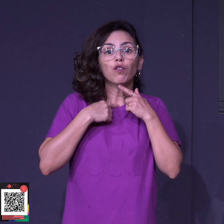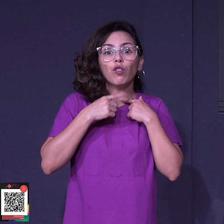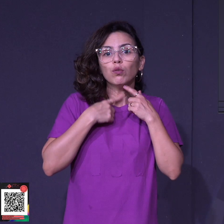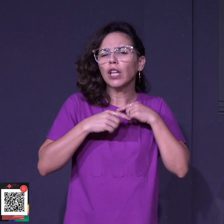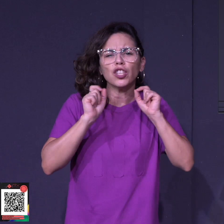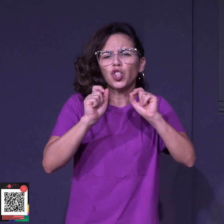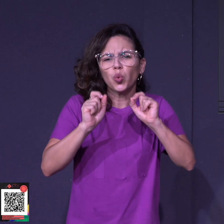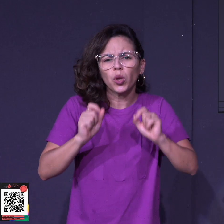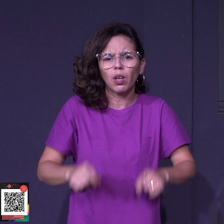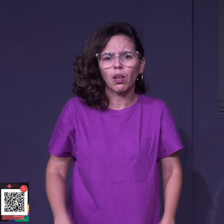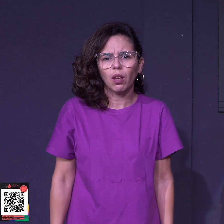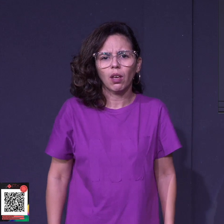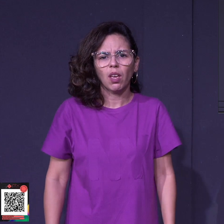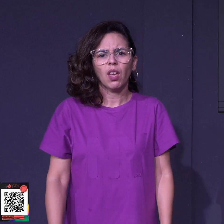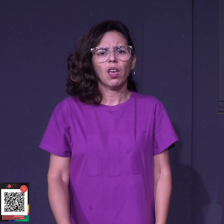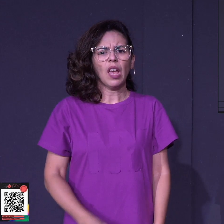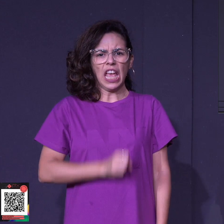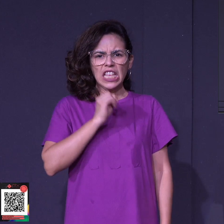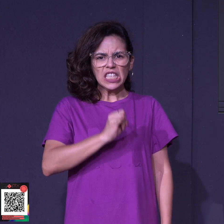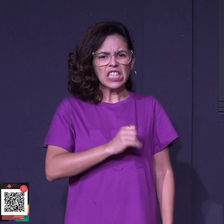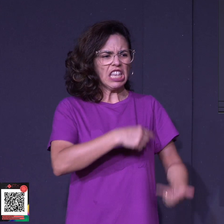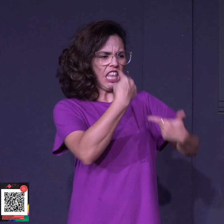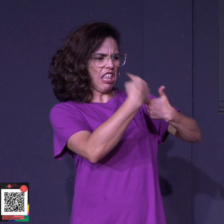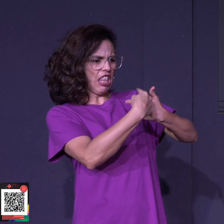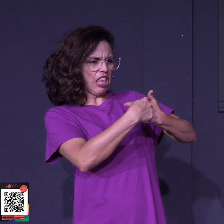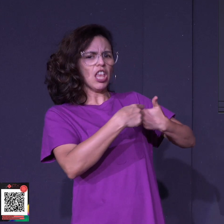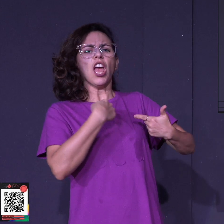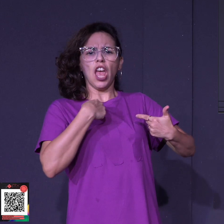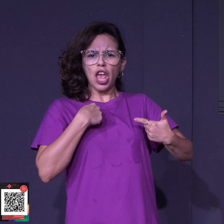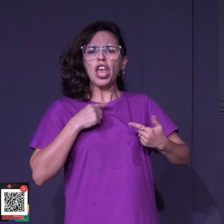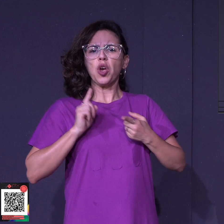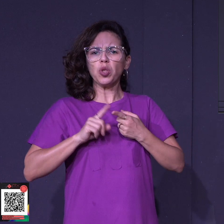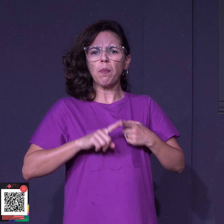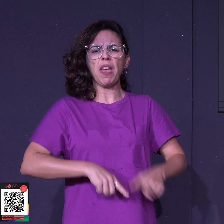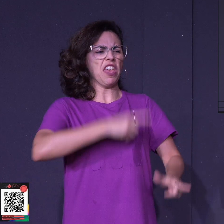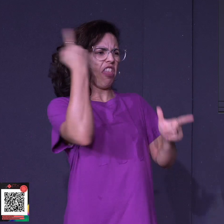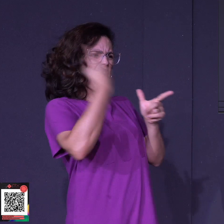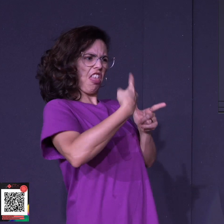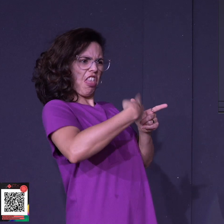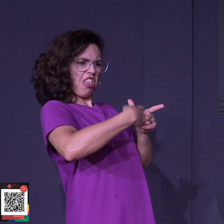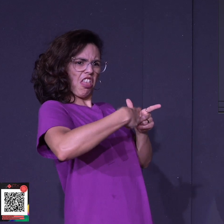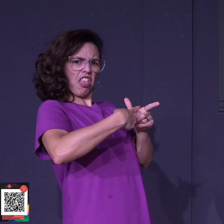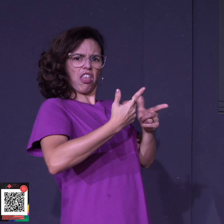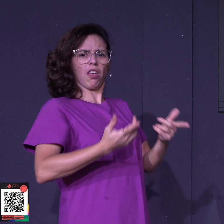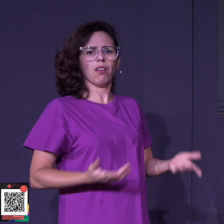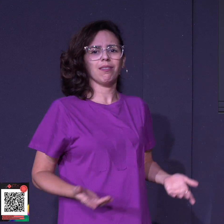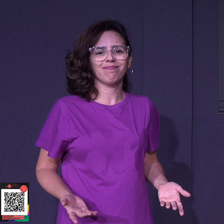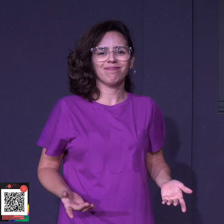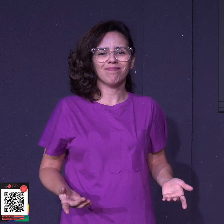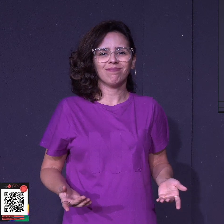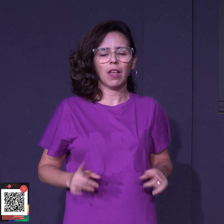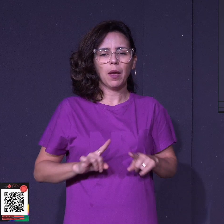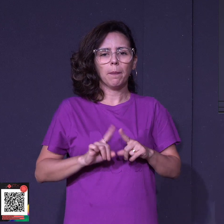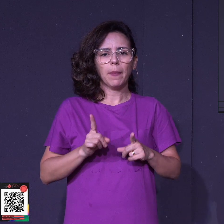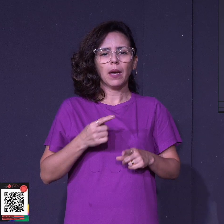Por que não pagar na mesma moeda? Simplesmente por confiar em Deus.